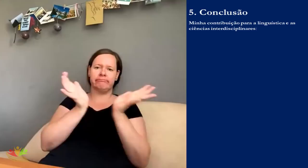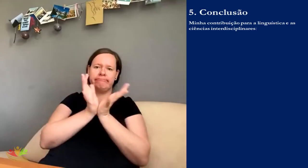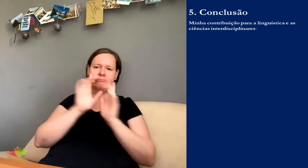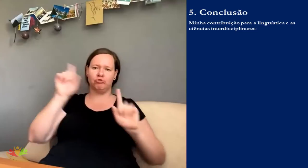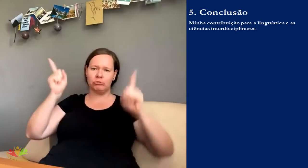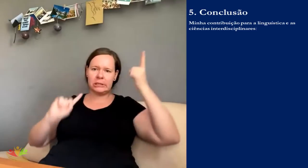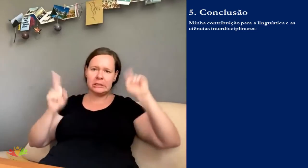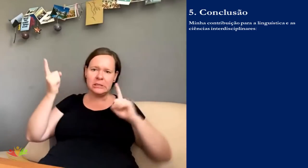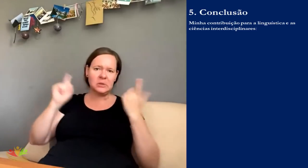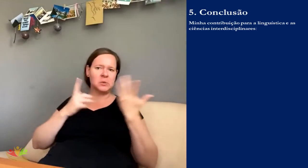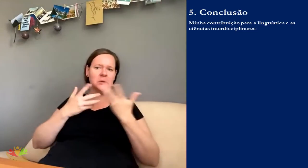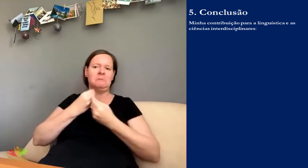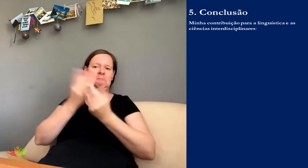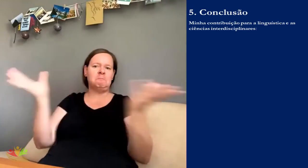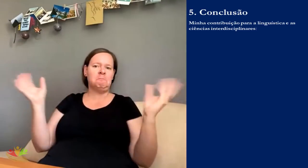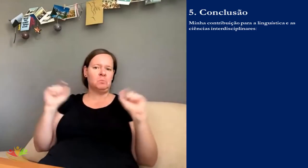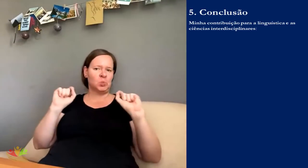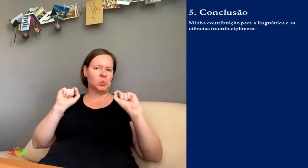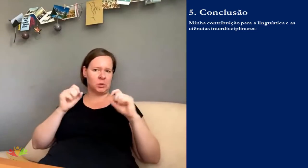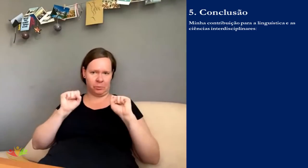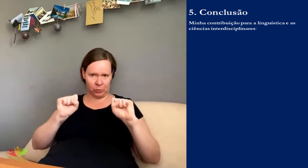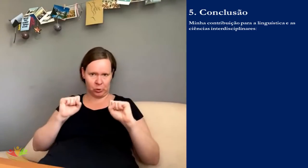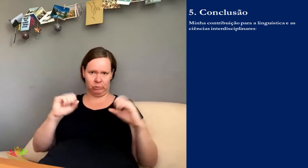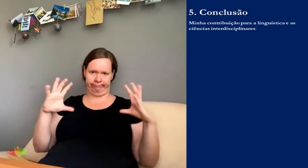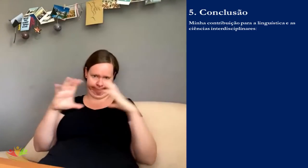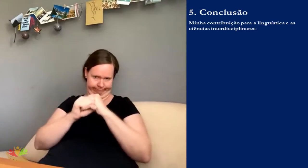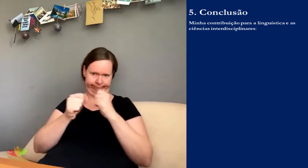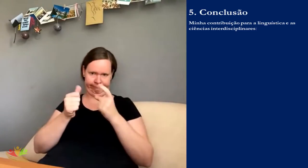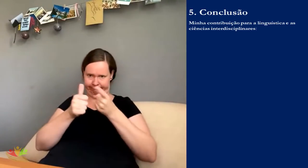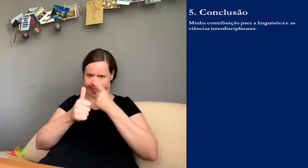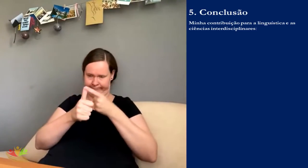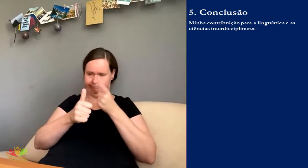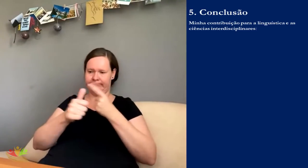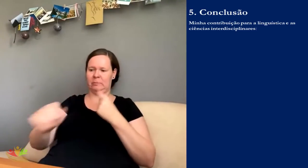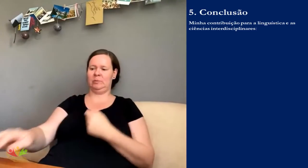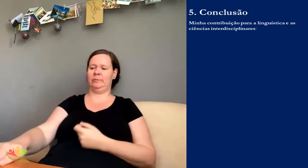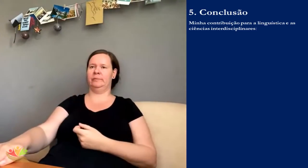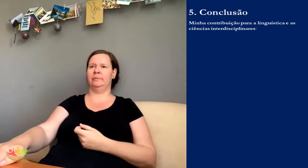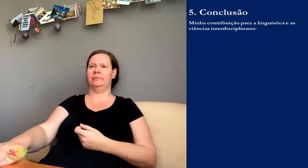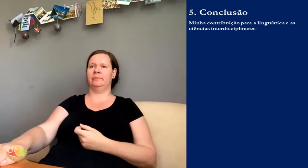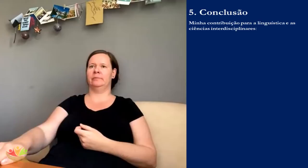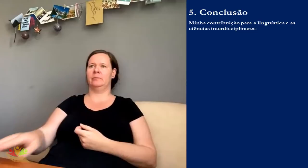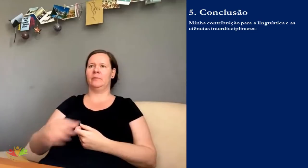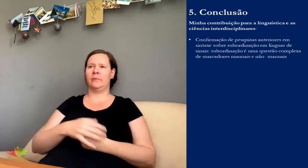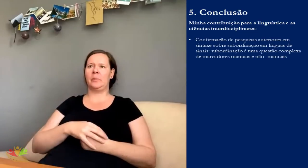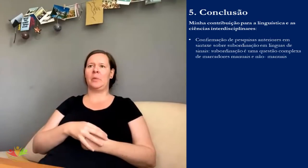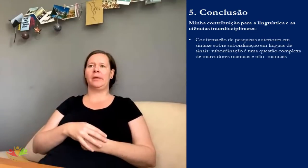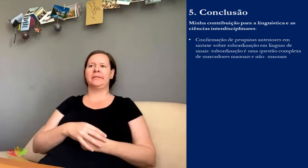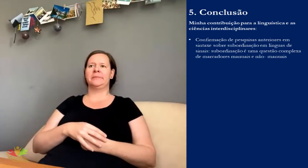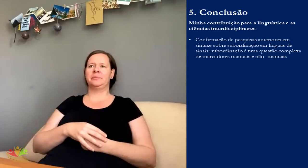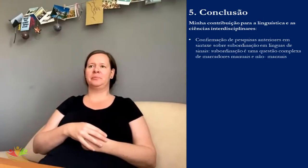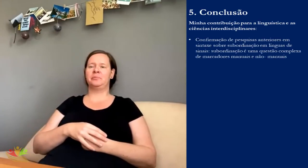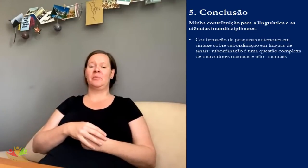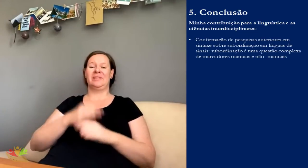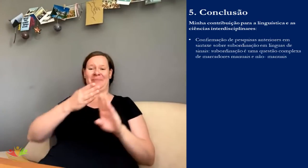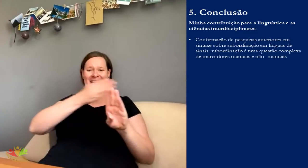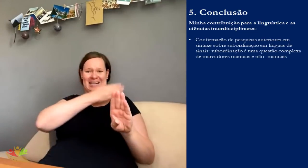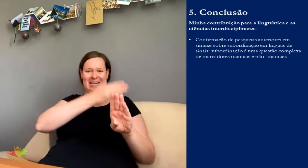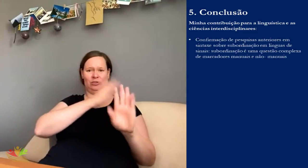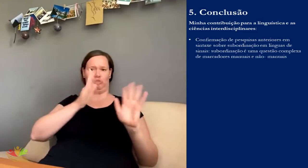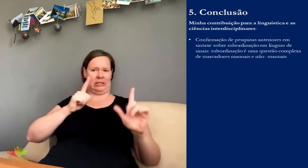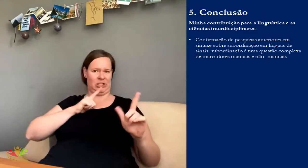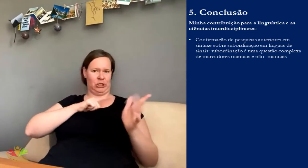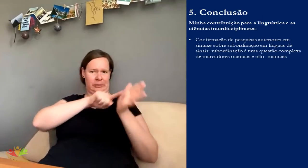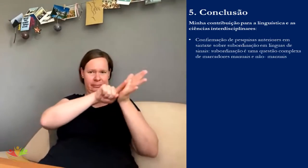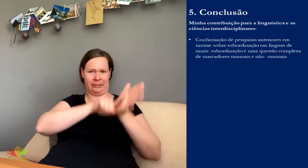interdisciplinares, para a pesquisa em linguística, para o estudo de gestos também, a gente pode pensar tudo isso a